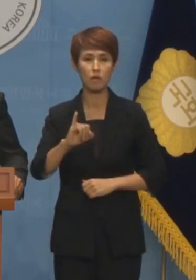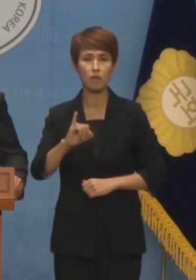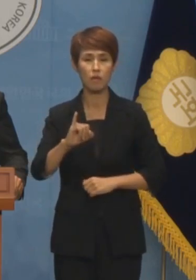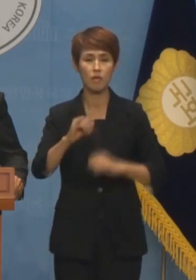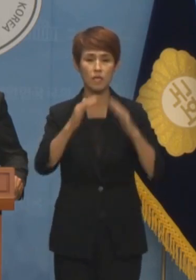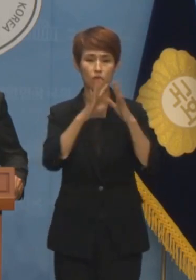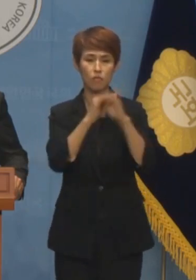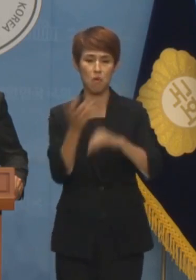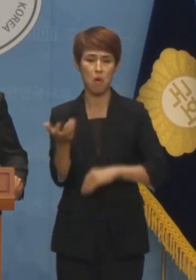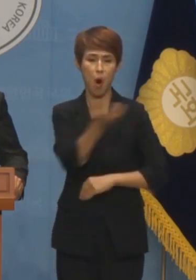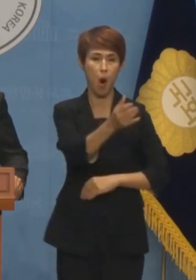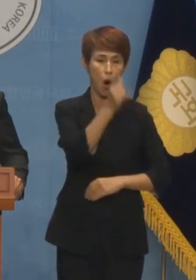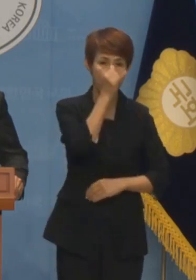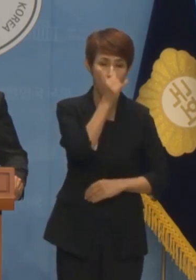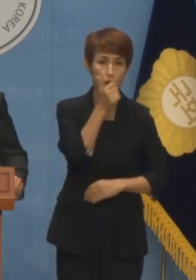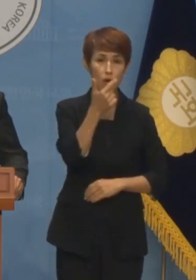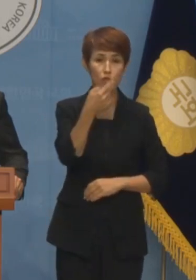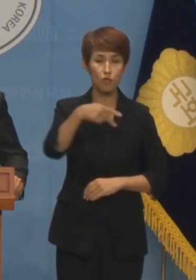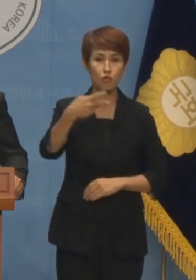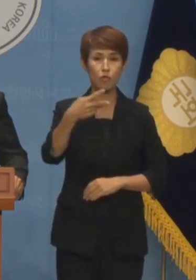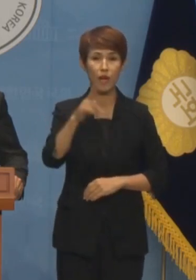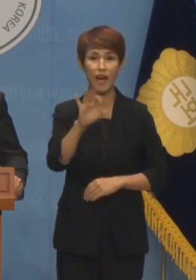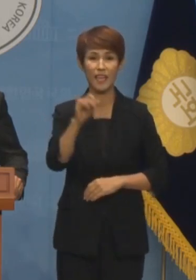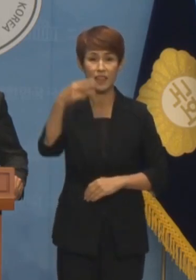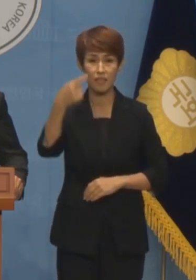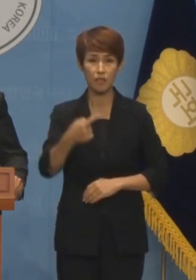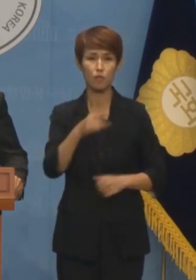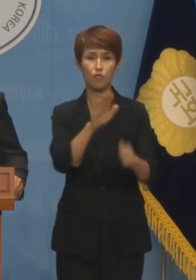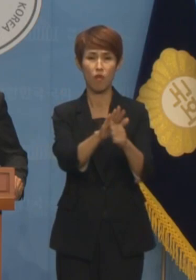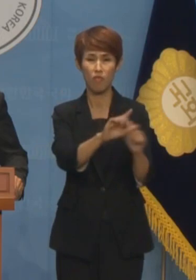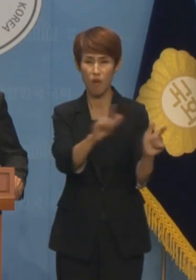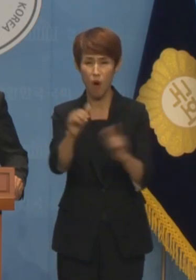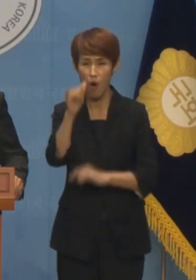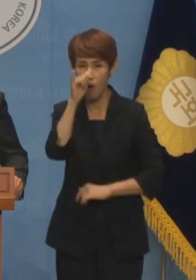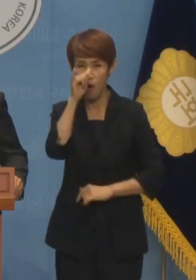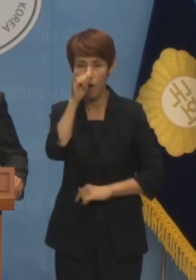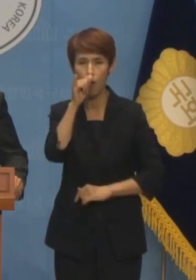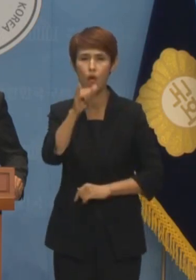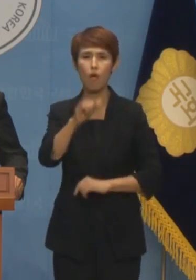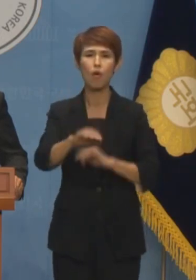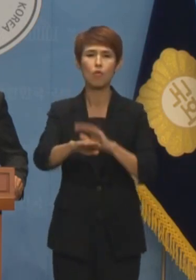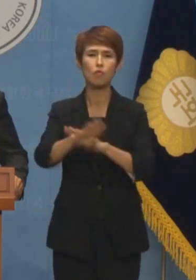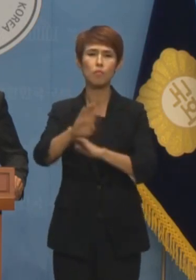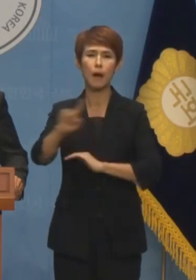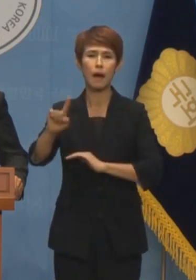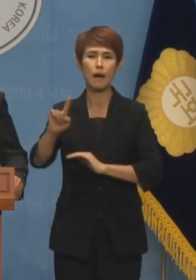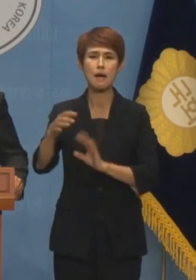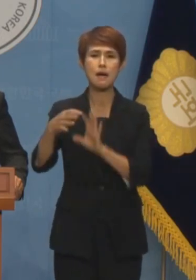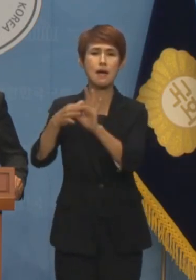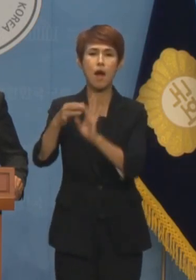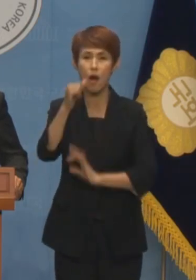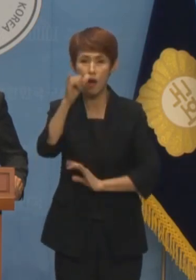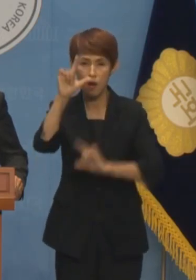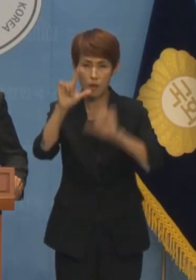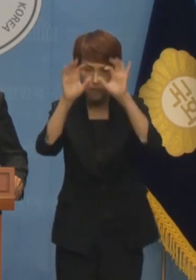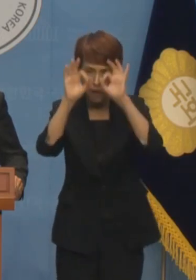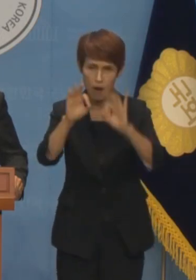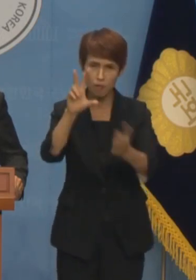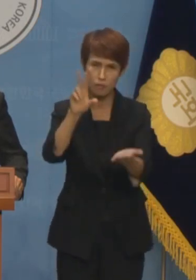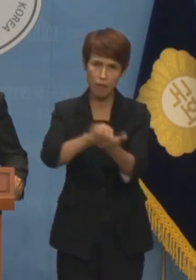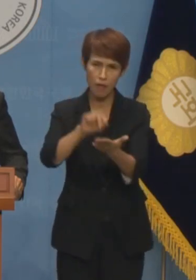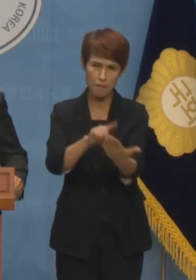뉴라이트 후원자 등 기존 우파 편향적 발언에 더하여 심각한 문제가 계속해서 나오고